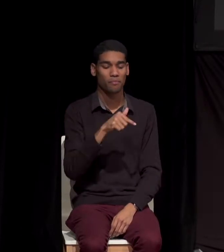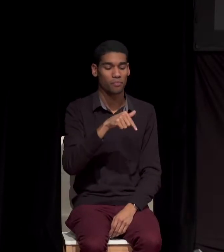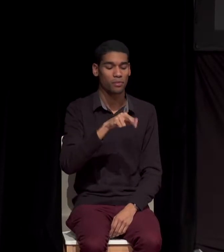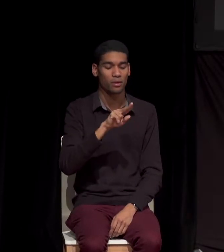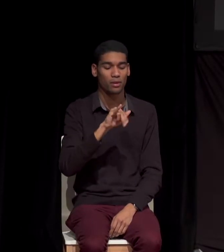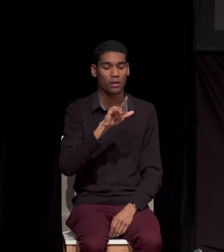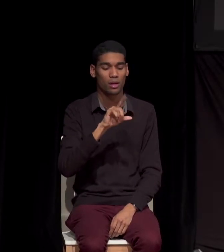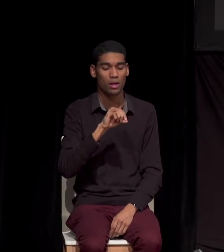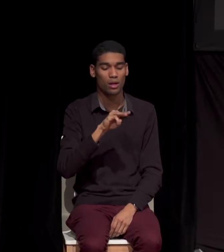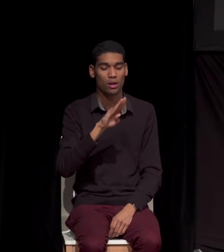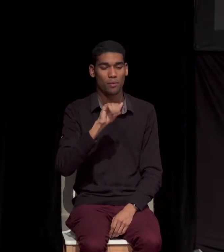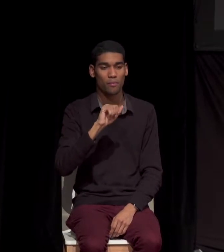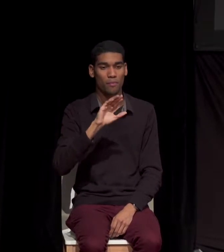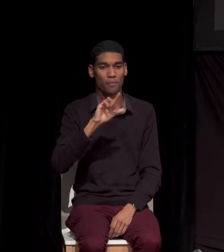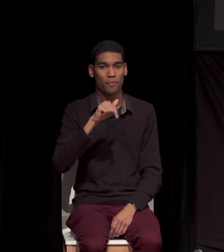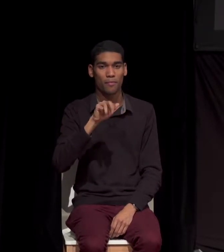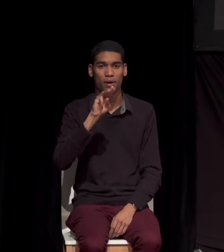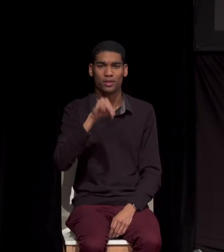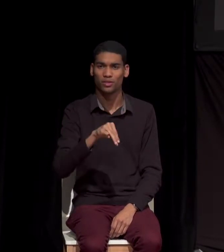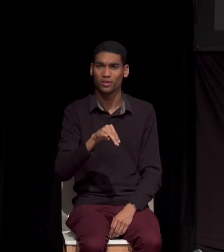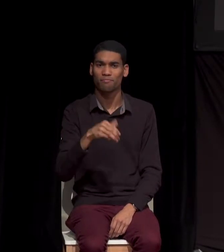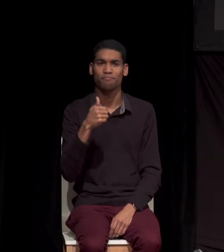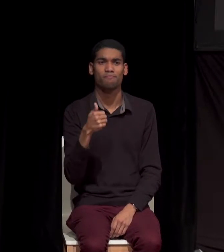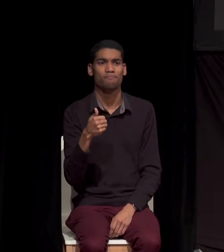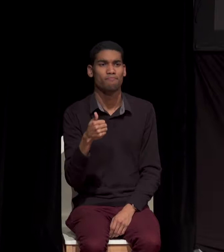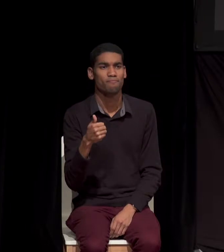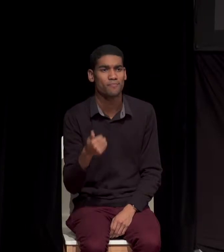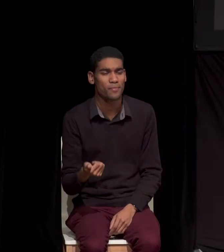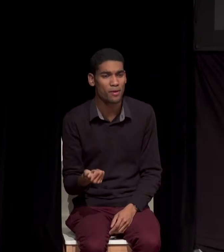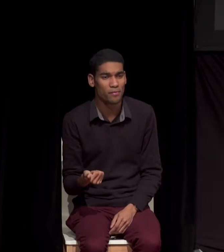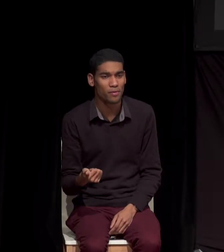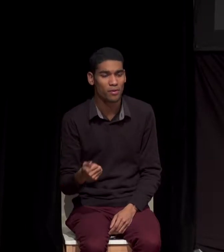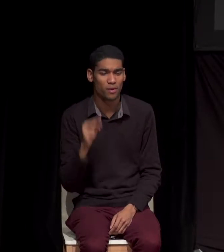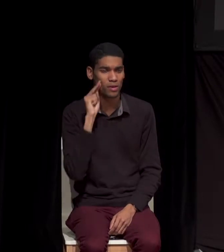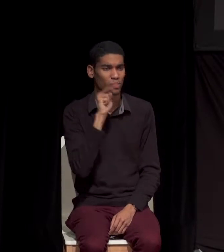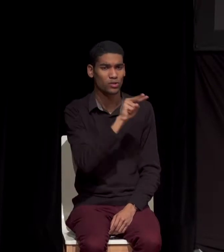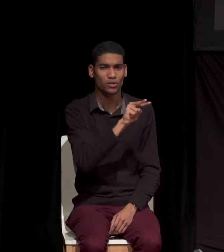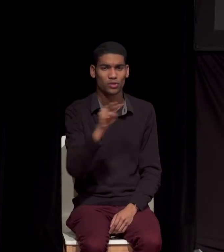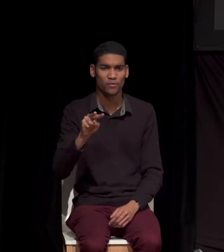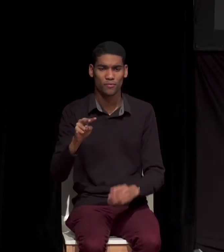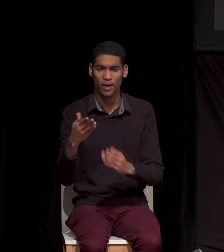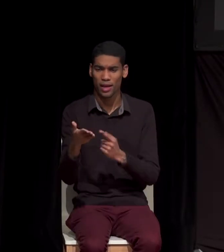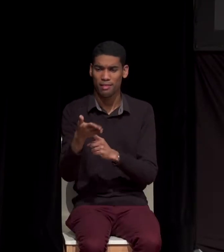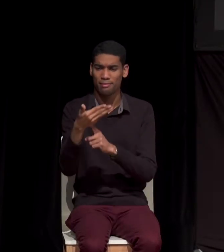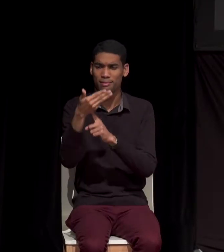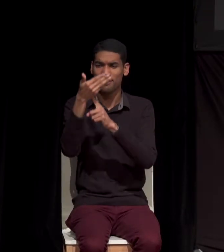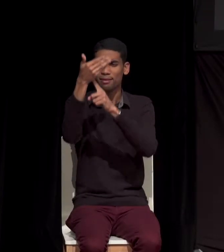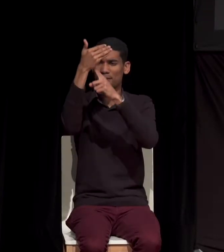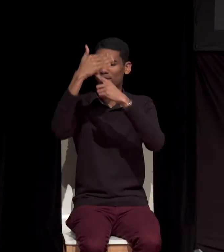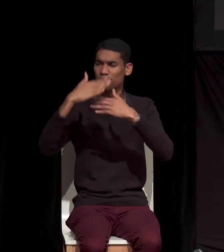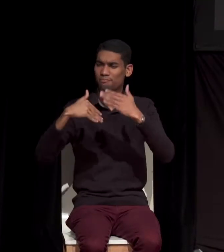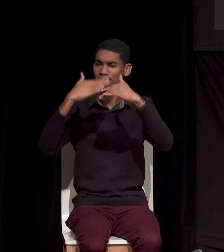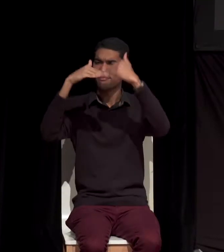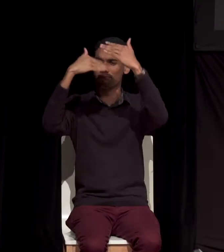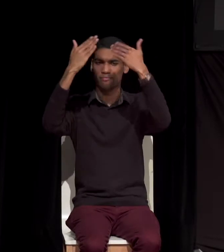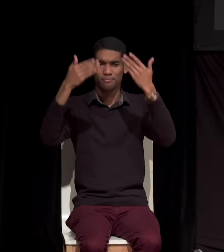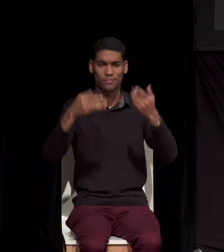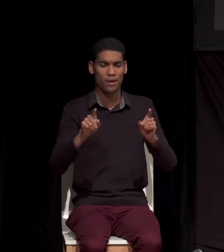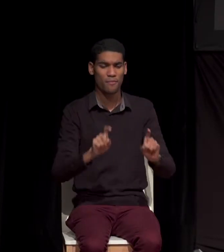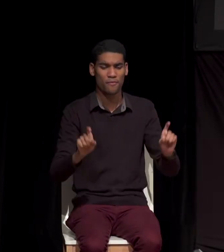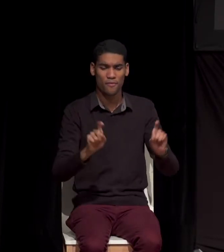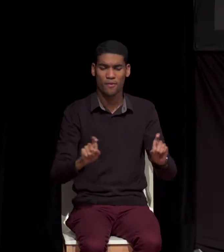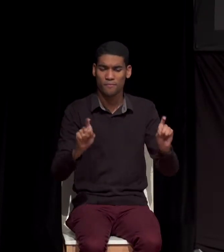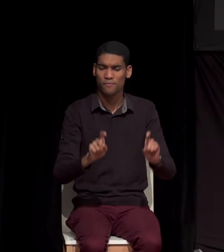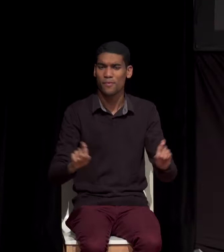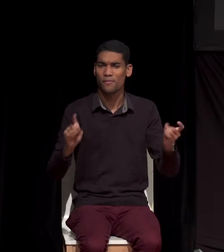bem, que é você pensar no quanto o avanço tecnológico, e quanto a informática,